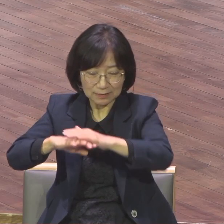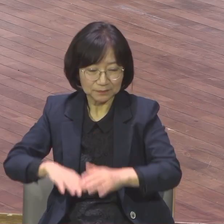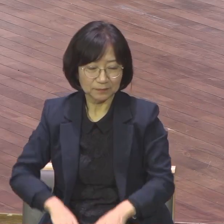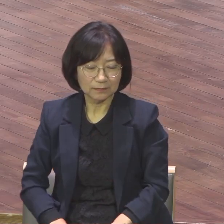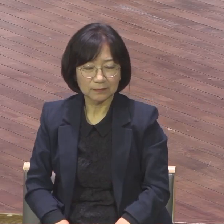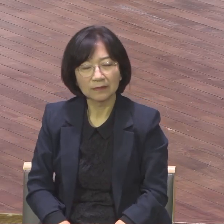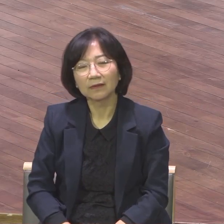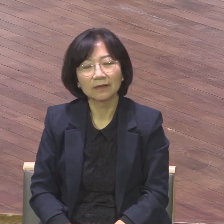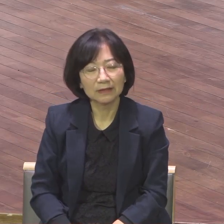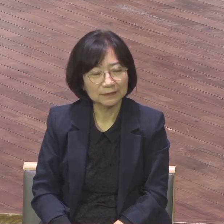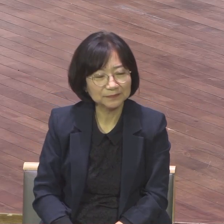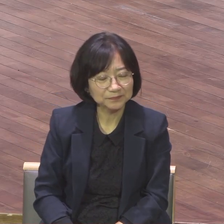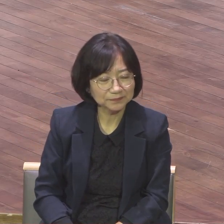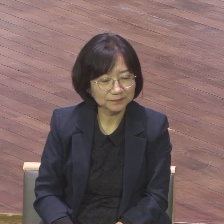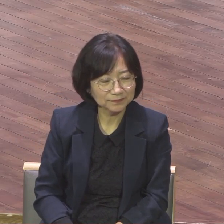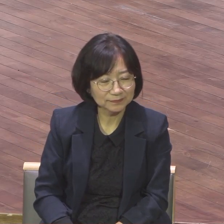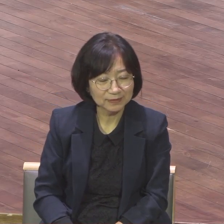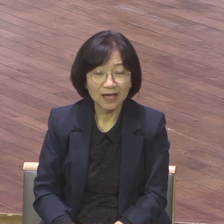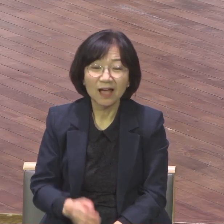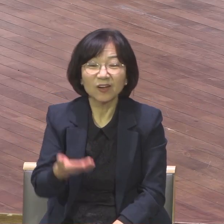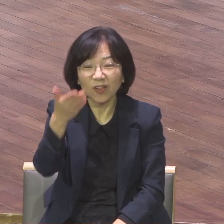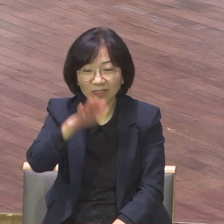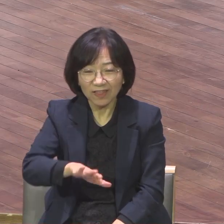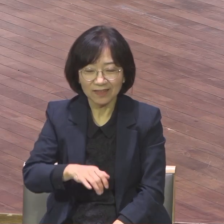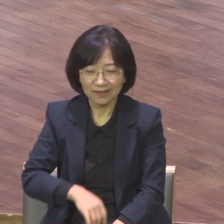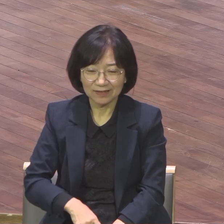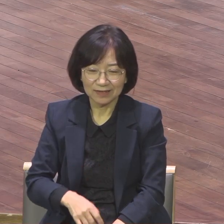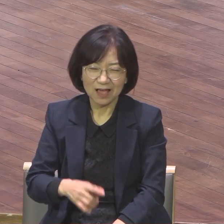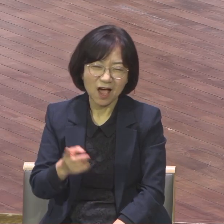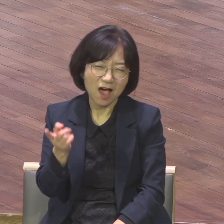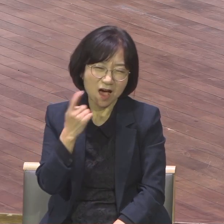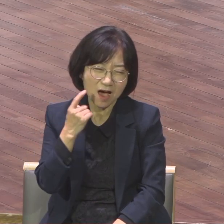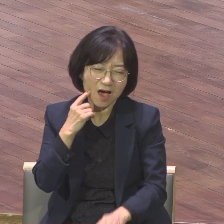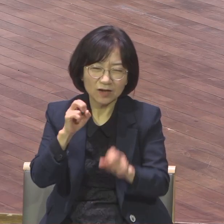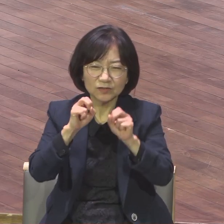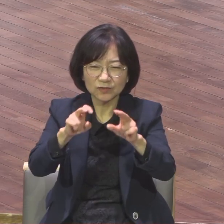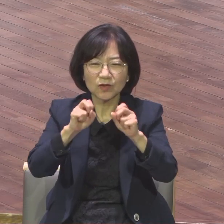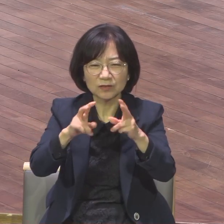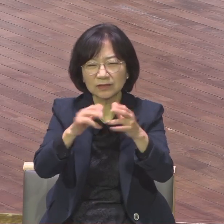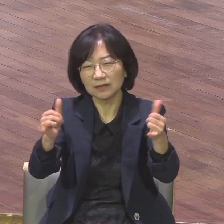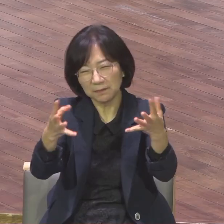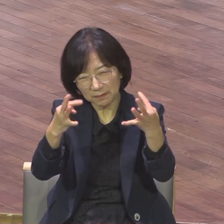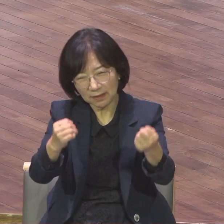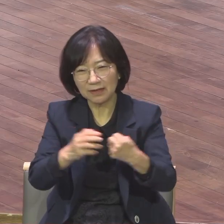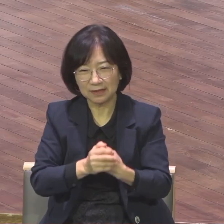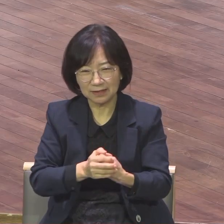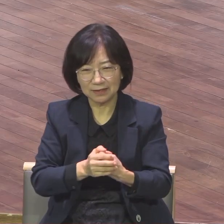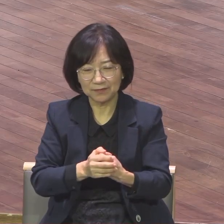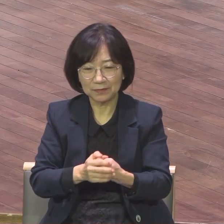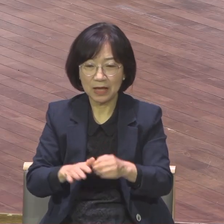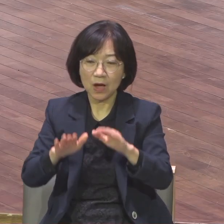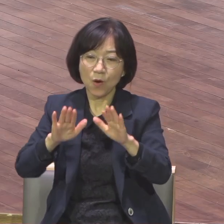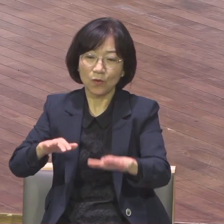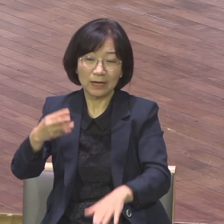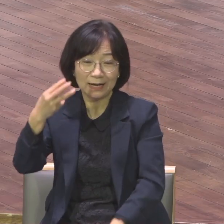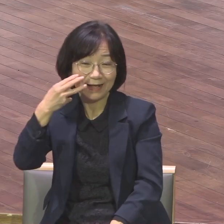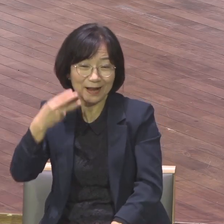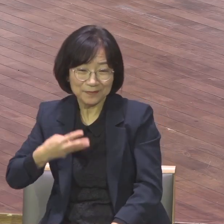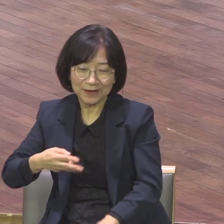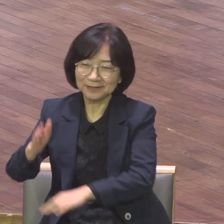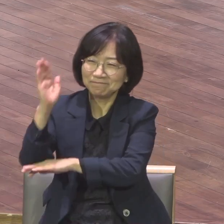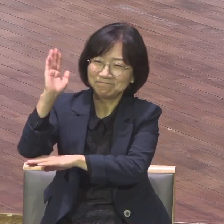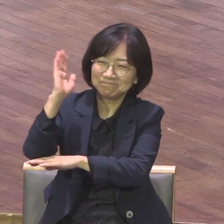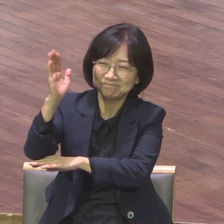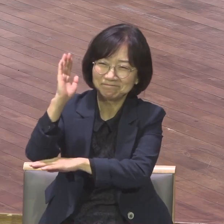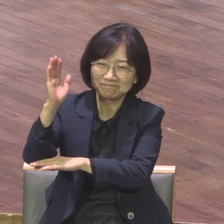지금은 똑같습니다. 거짓 선지자들이 뭐라고 말했냐니까, 예레미야가 말하고 나면 또 말도 하는 겁니다.